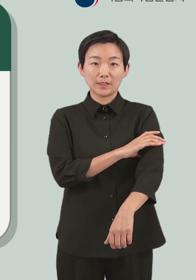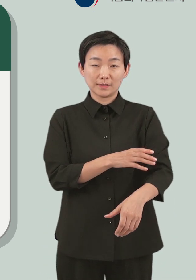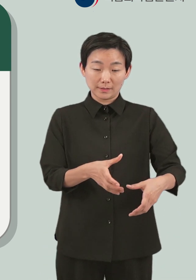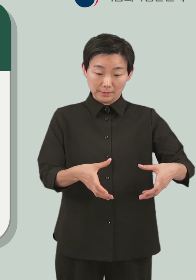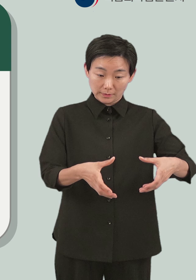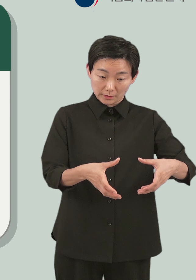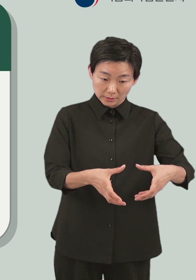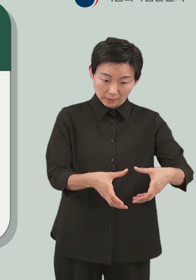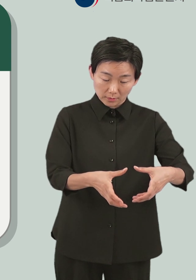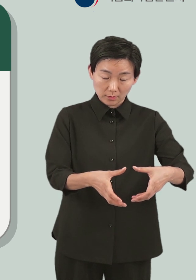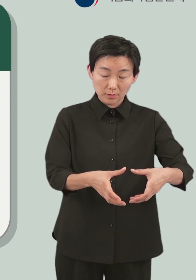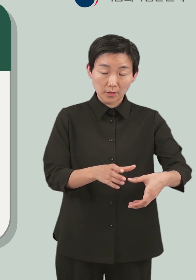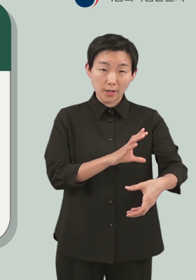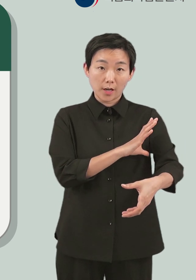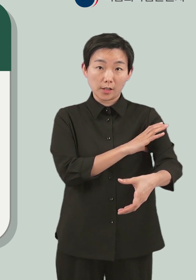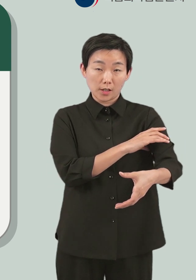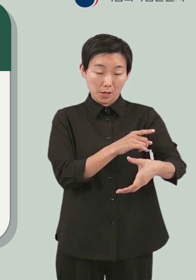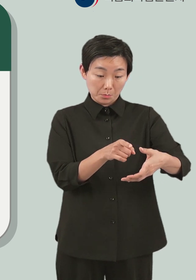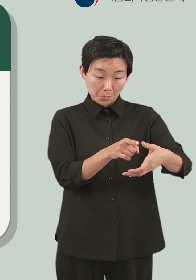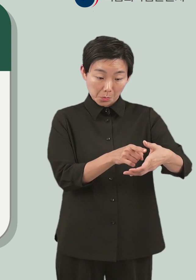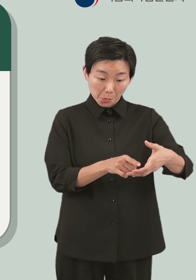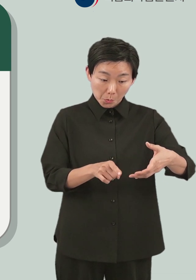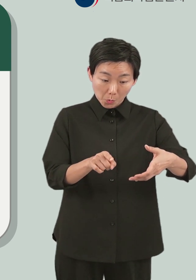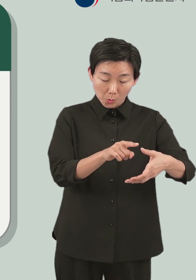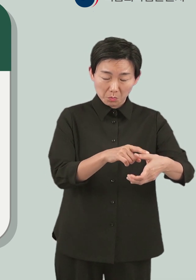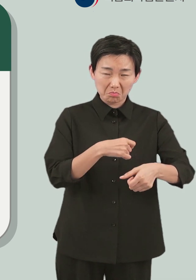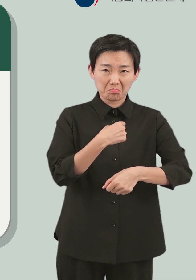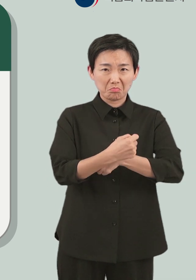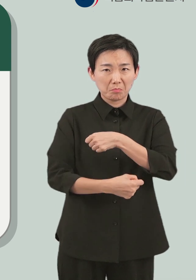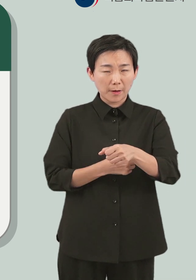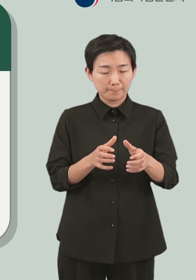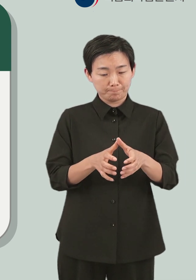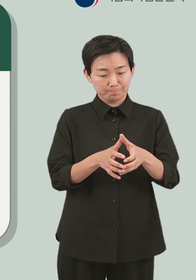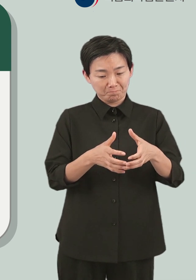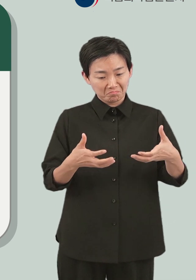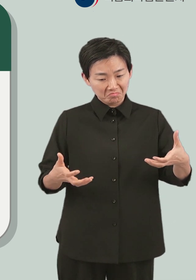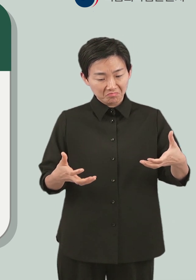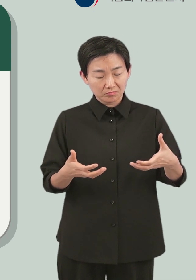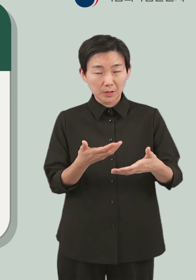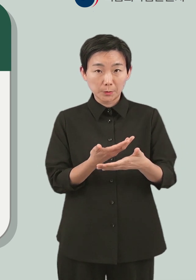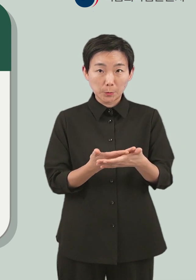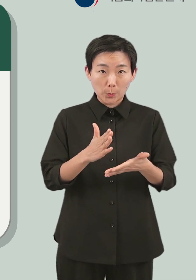본체나 커프 등을 마음대로 분해하거나 개조하면 고장의 원인이 될 수 있습니다.